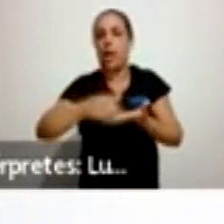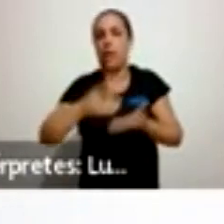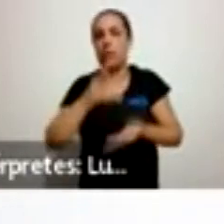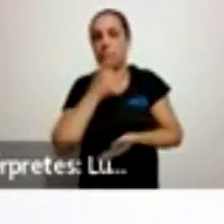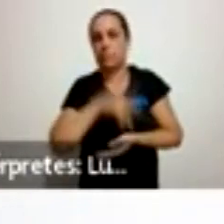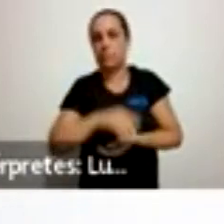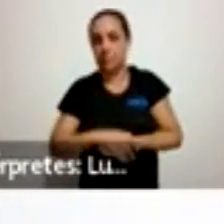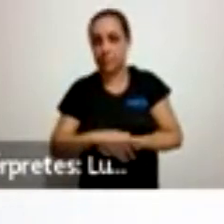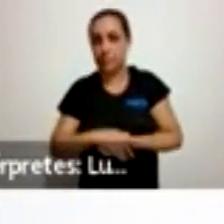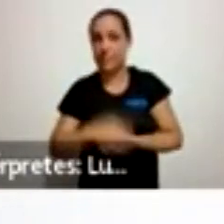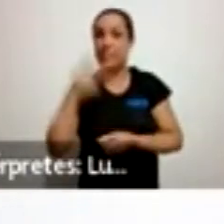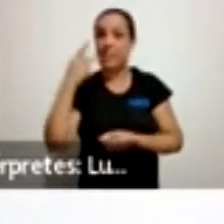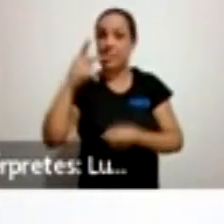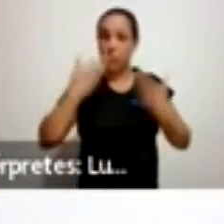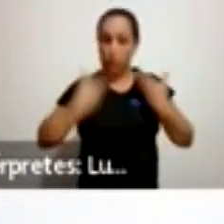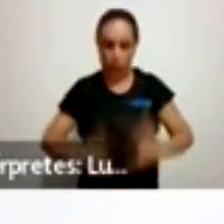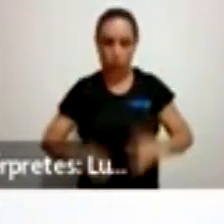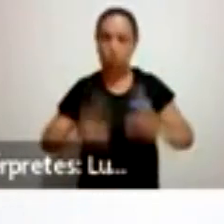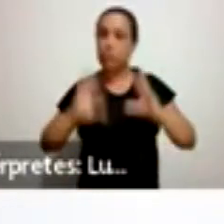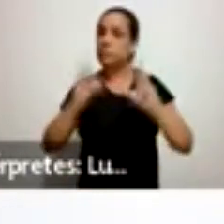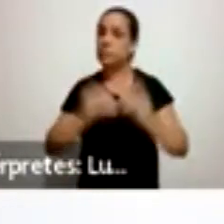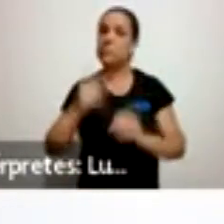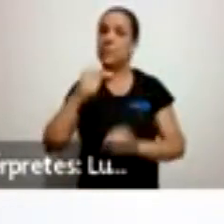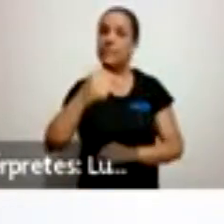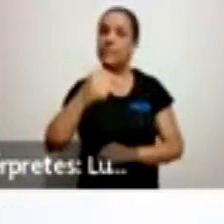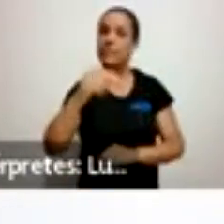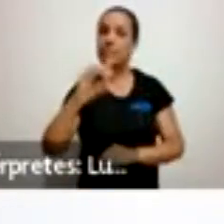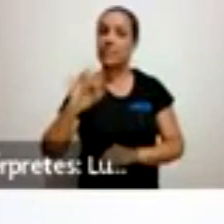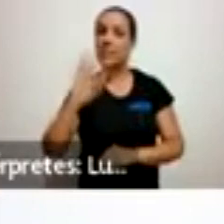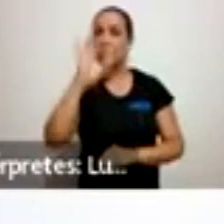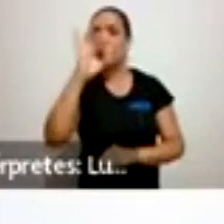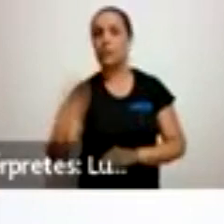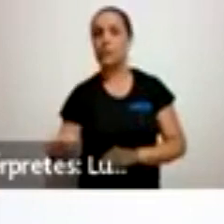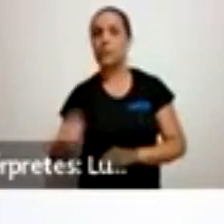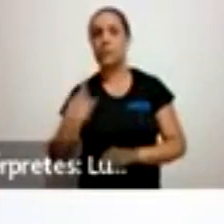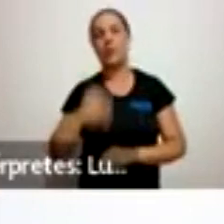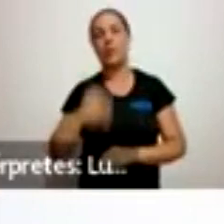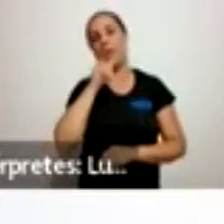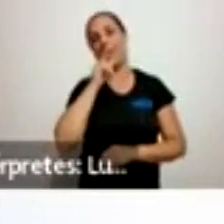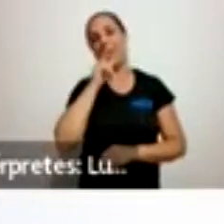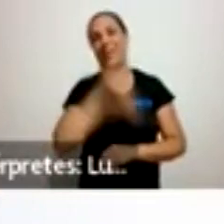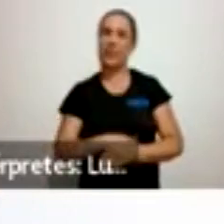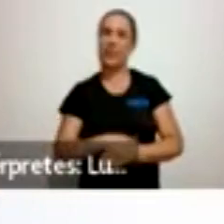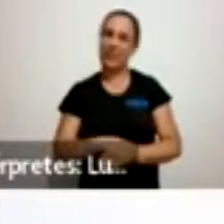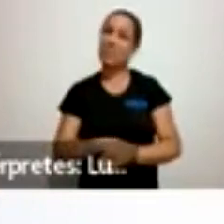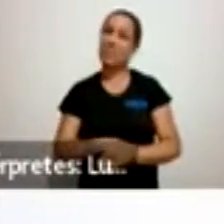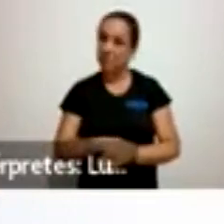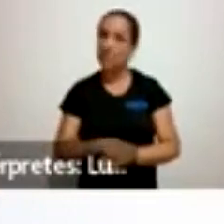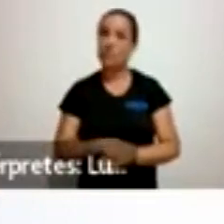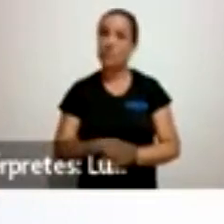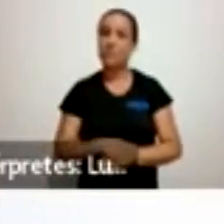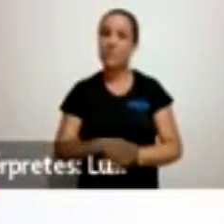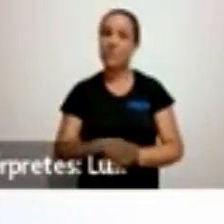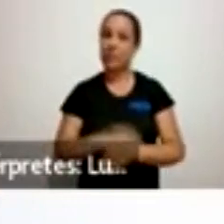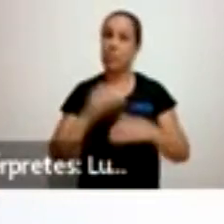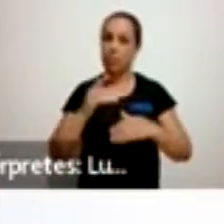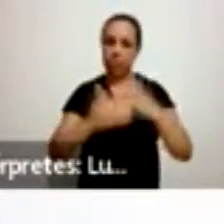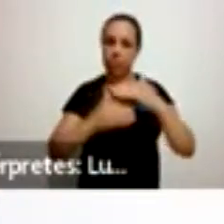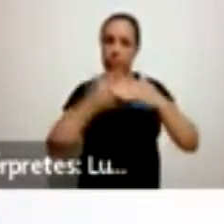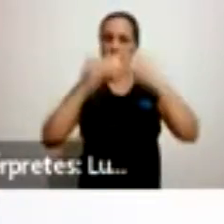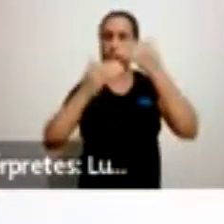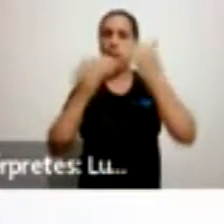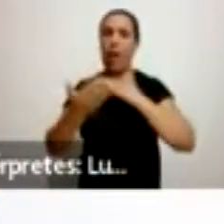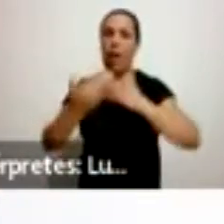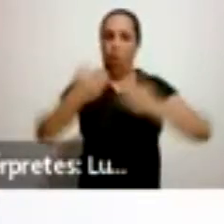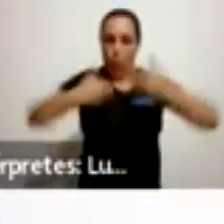muitos órgãos. Então, significa saber que se você trata 70% do seu corpo, você tem um resultado melhor em uma